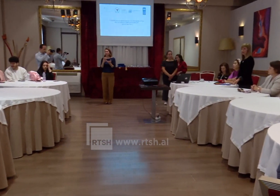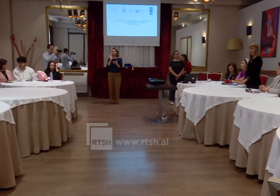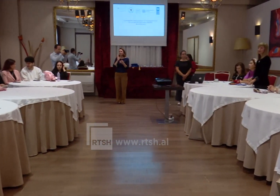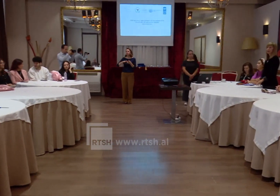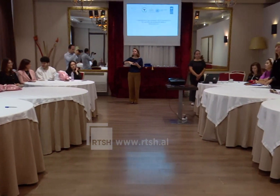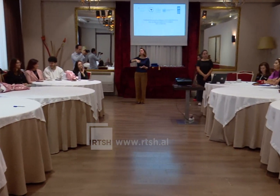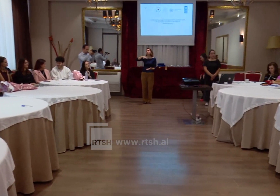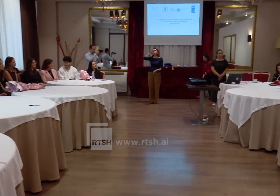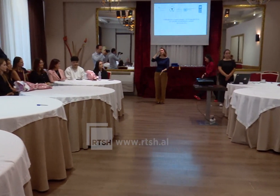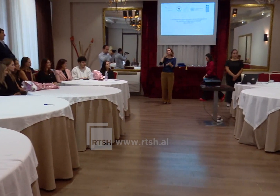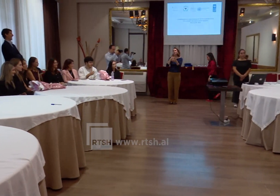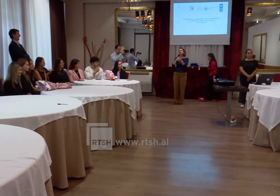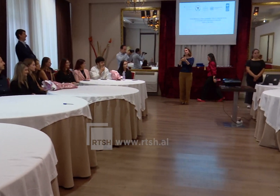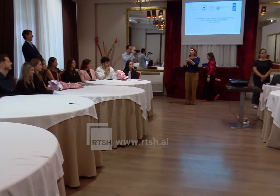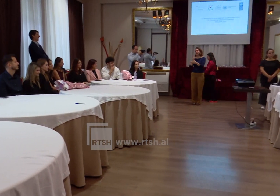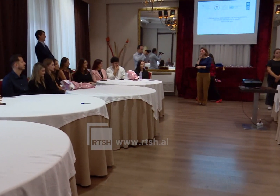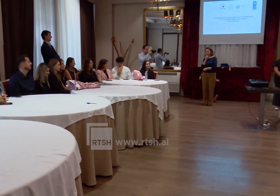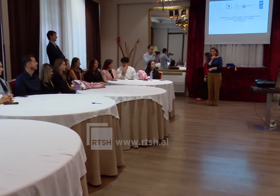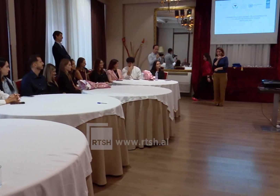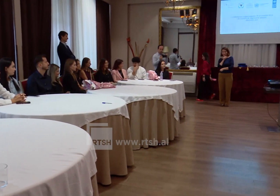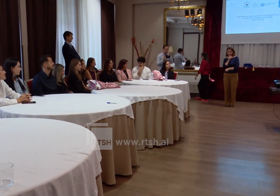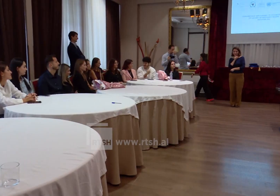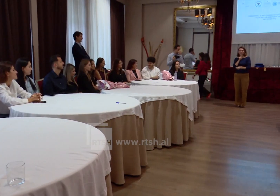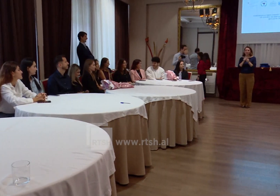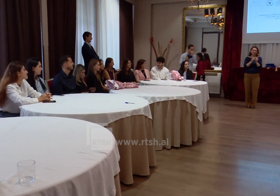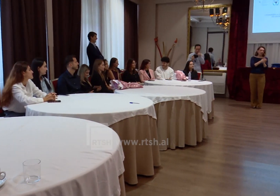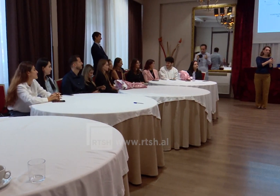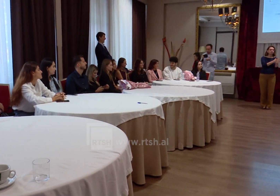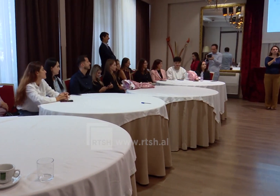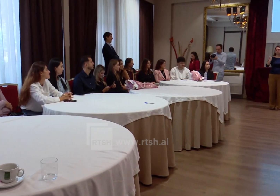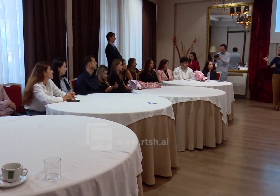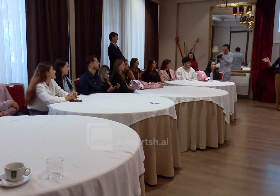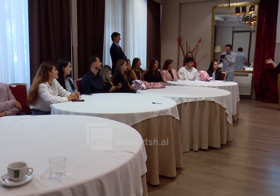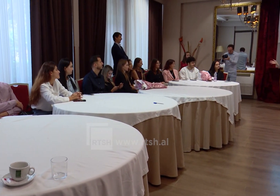si kërkues dhe dokumentues i shenjave shqipe, flet edhe për simbolin e shqiponjës me duart e kryqëzuara.